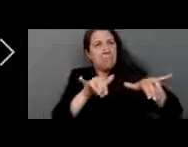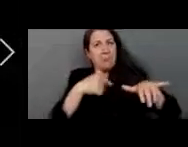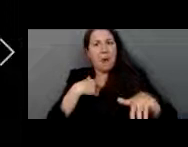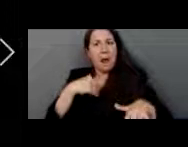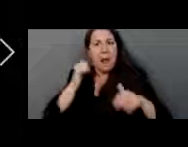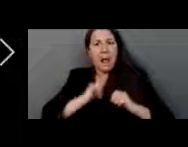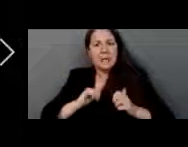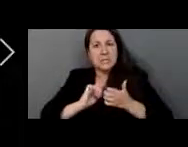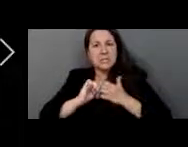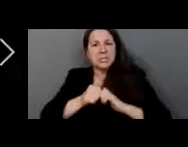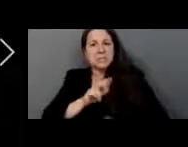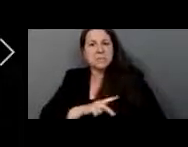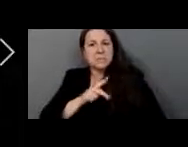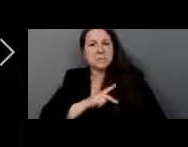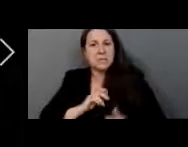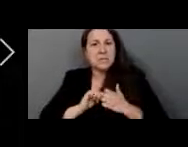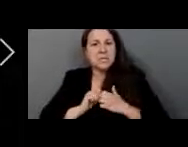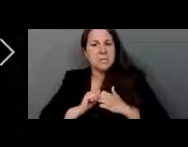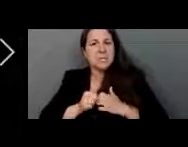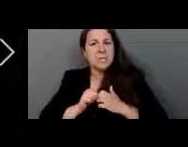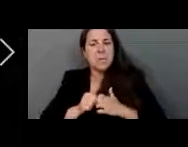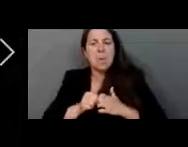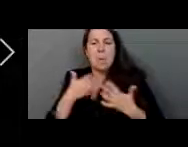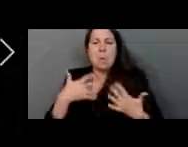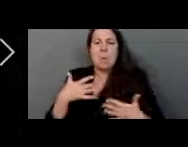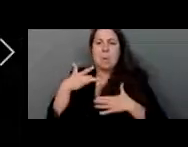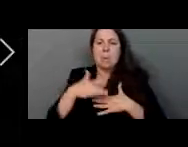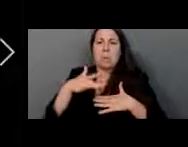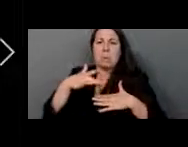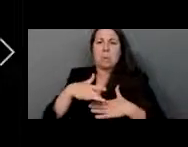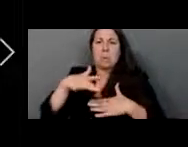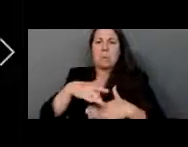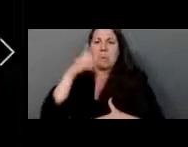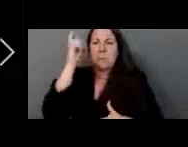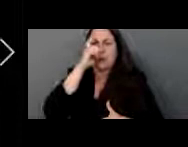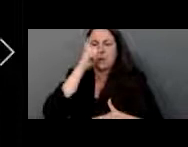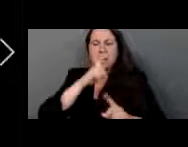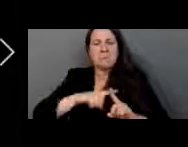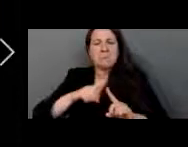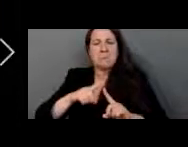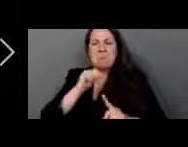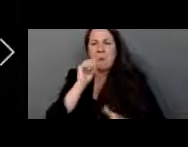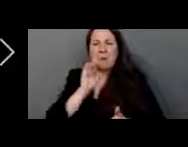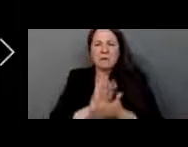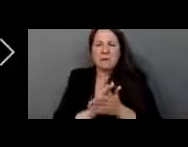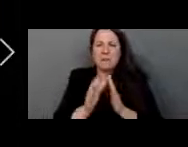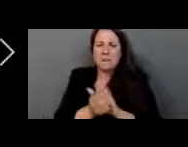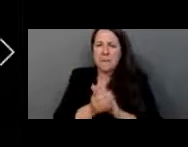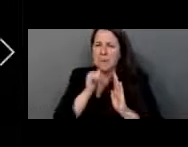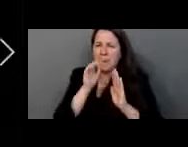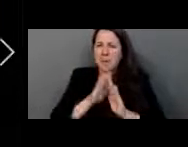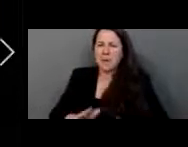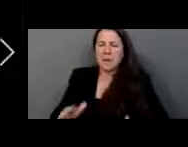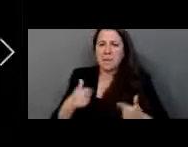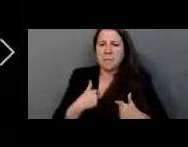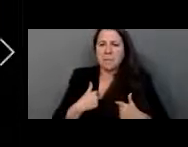pas, elle vit de maintes épreuves et surtout, elle ne mène pas une vie paisible ni heureuse. Ne pas